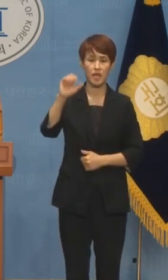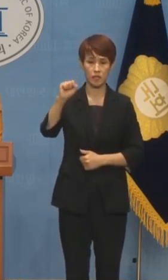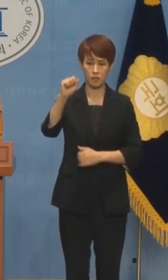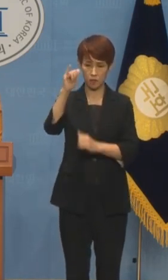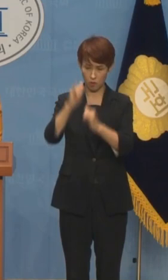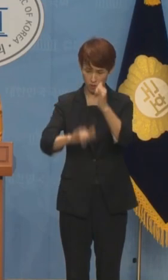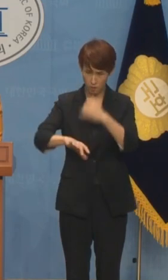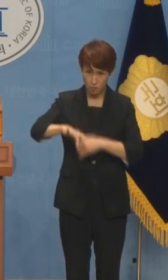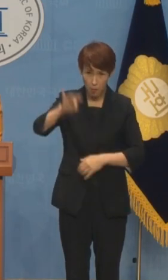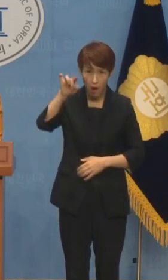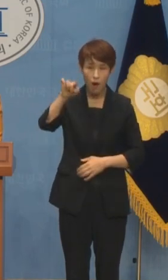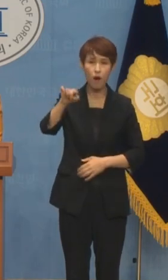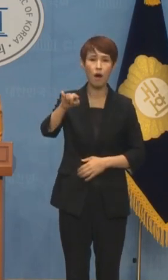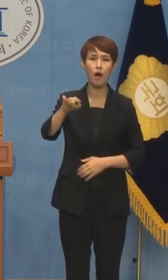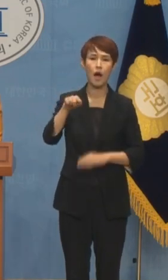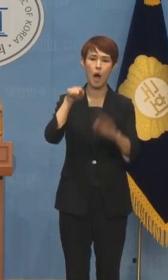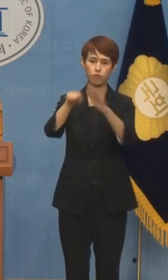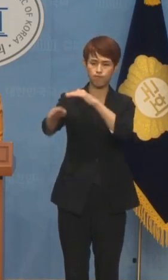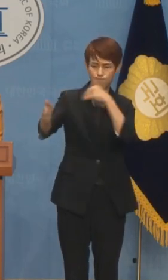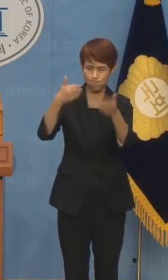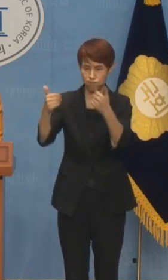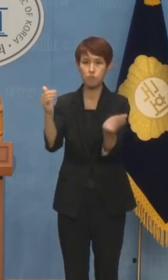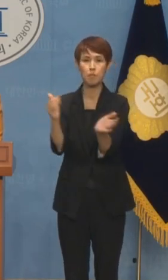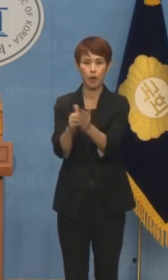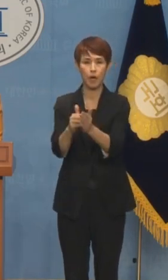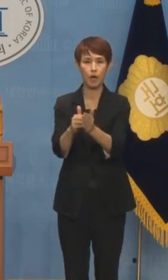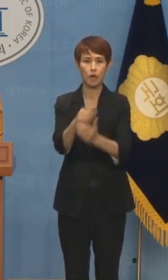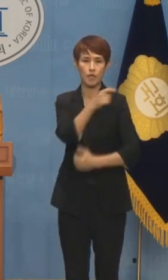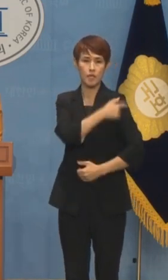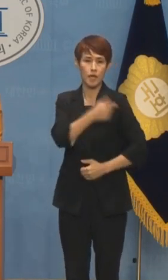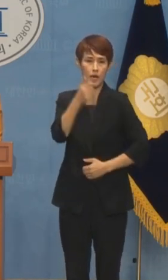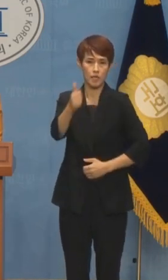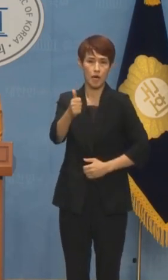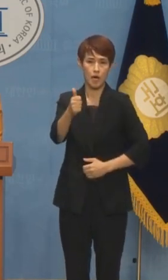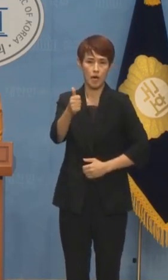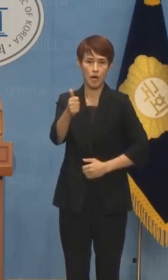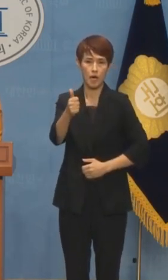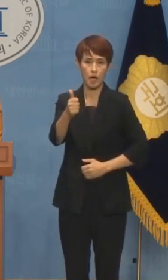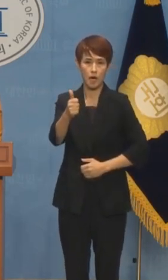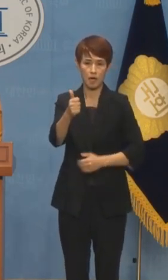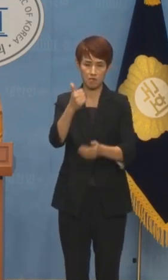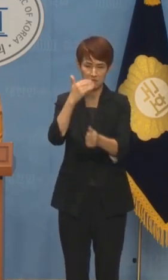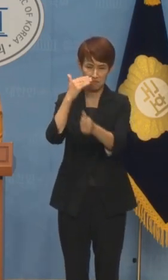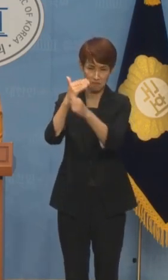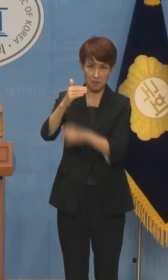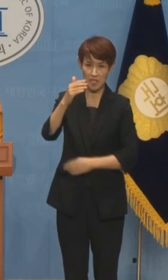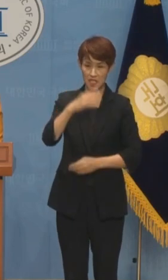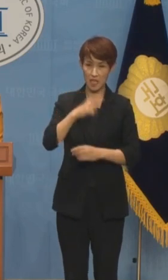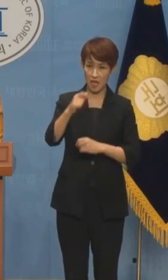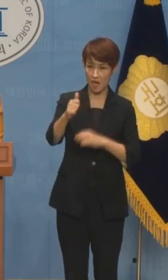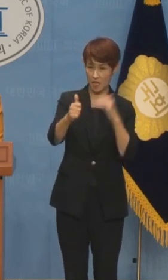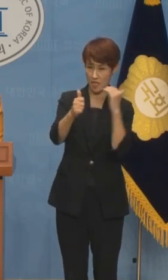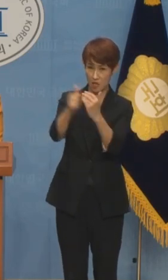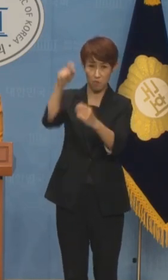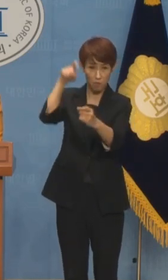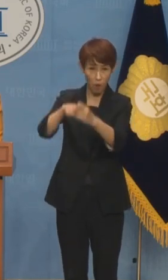이래 초유의 압수수색에 나서며 이사장 찍어내기 선봉을 자처하고